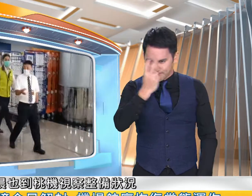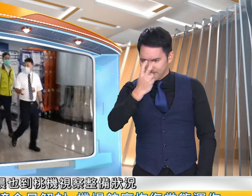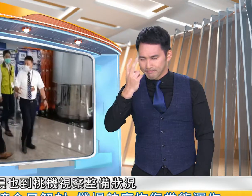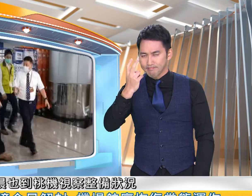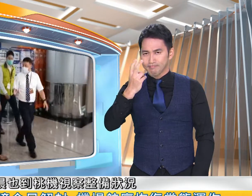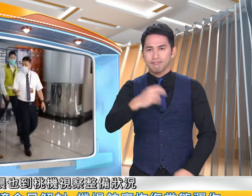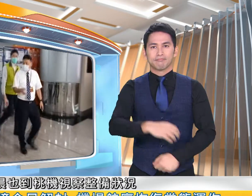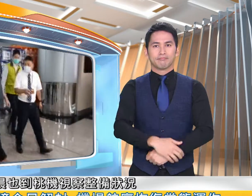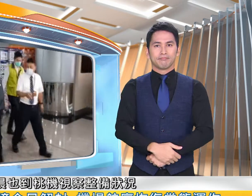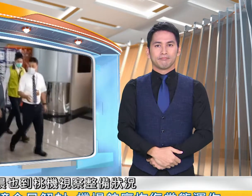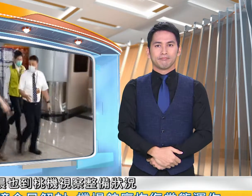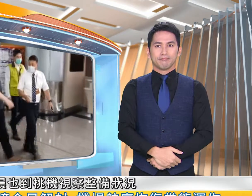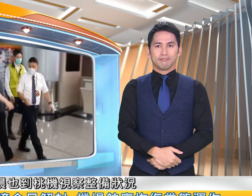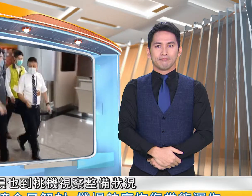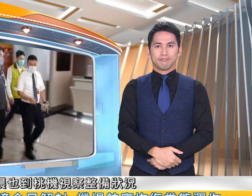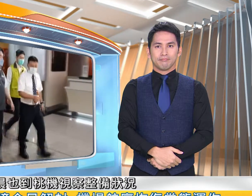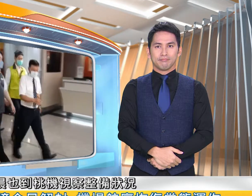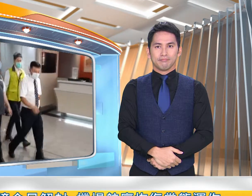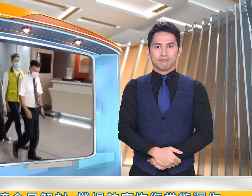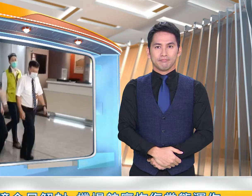视察准备的状况。